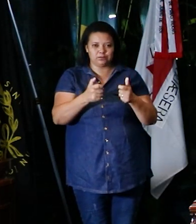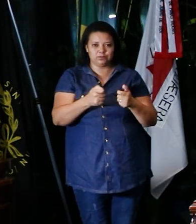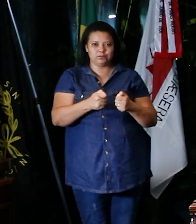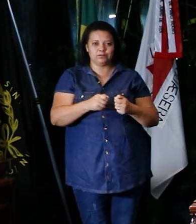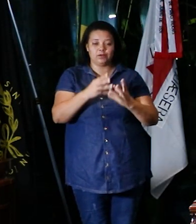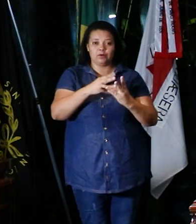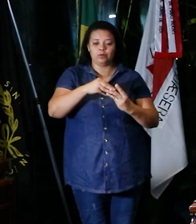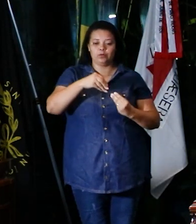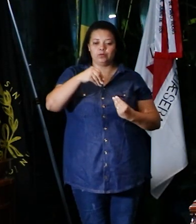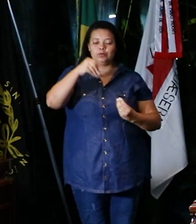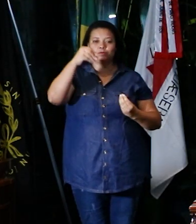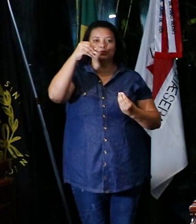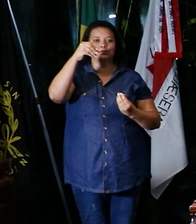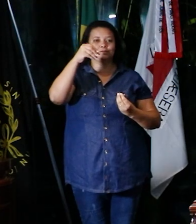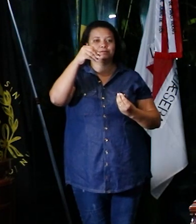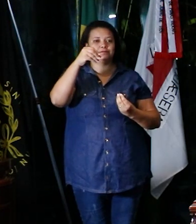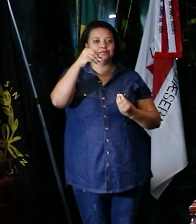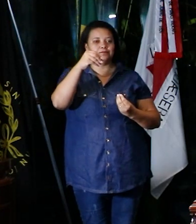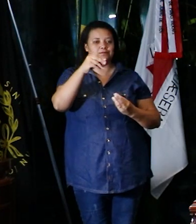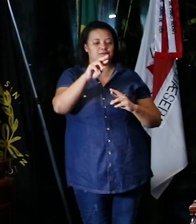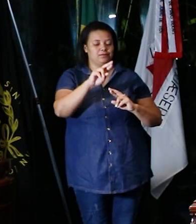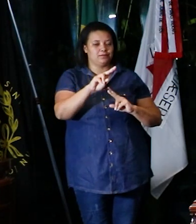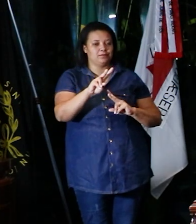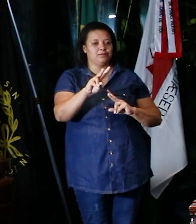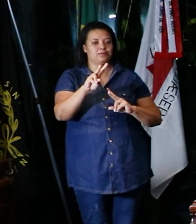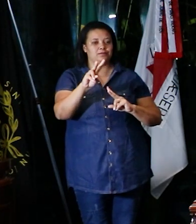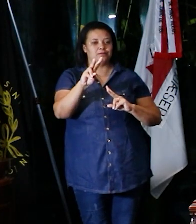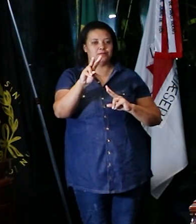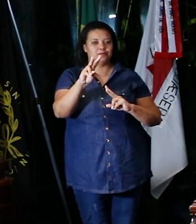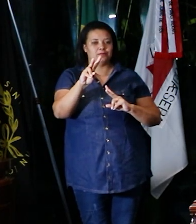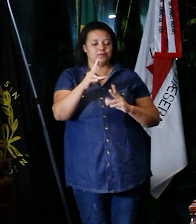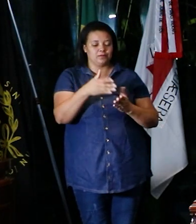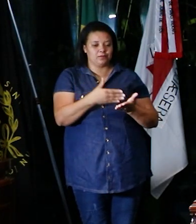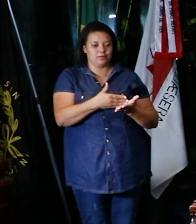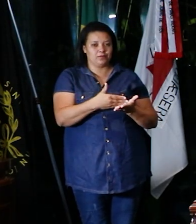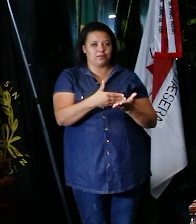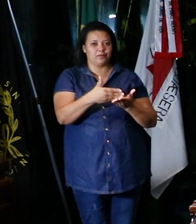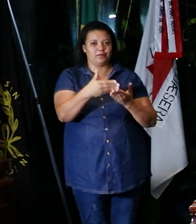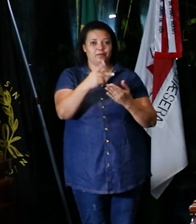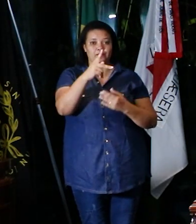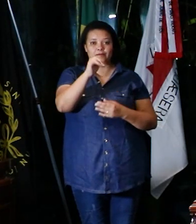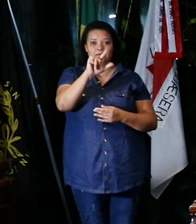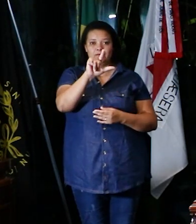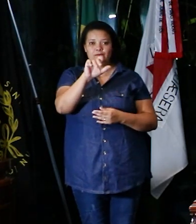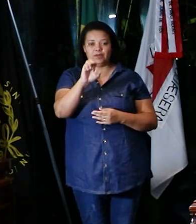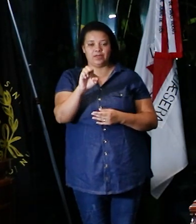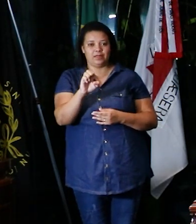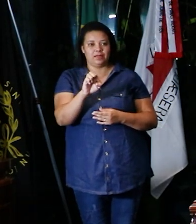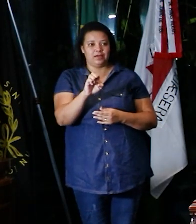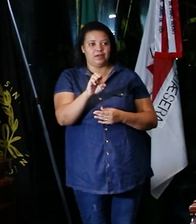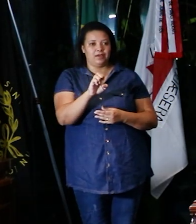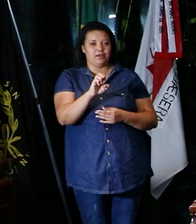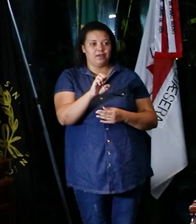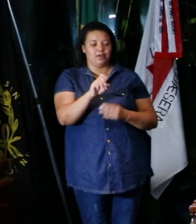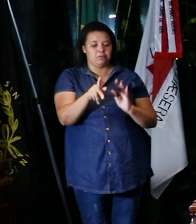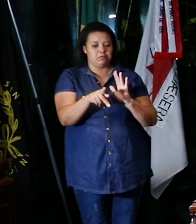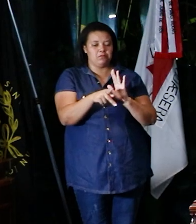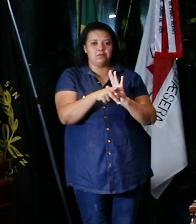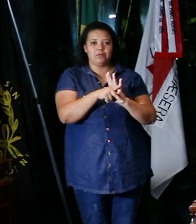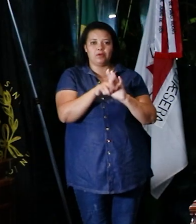desfaz e refaz diferente, fluida. Pelé, escultor de si